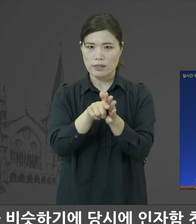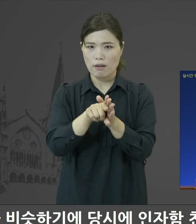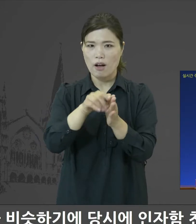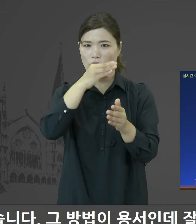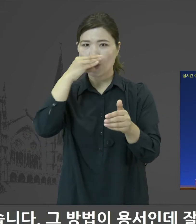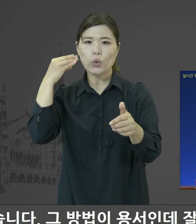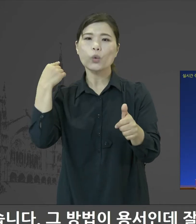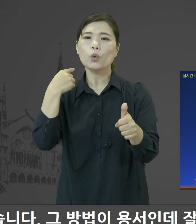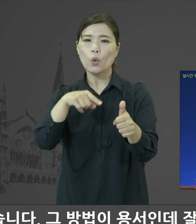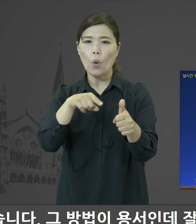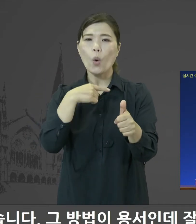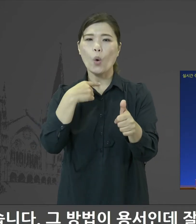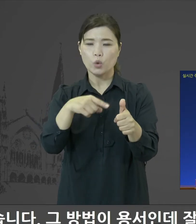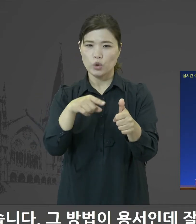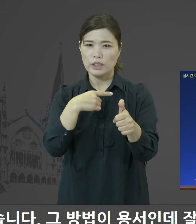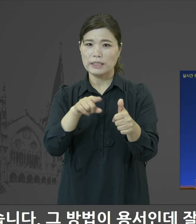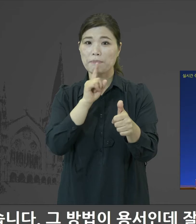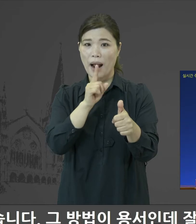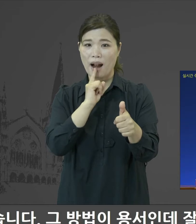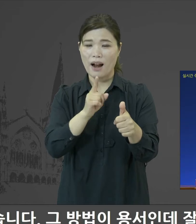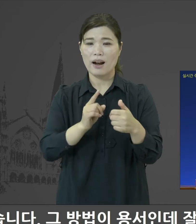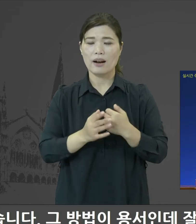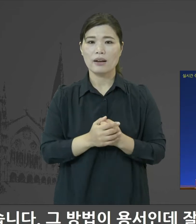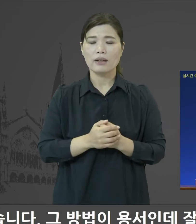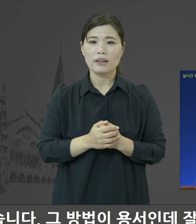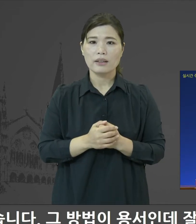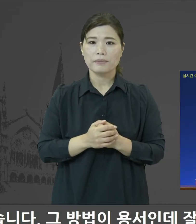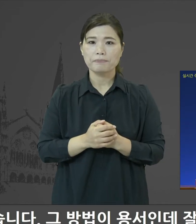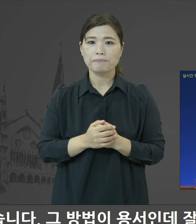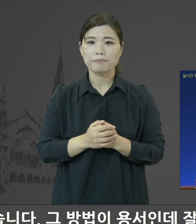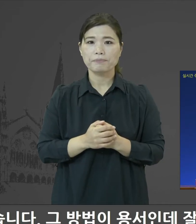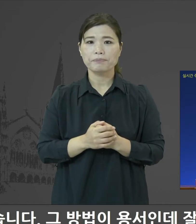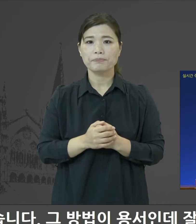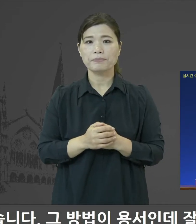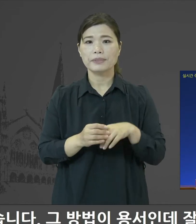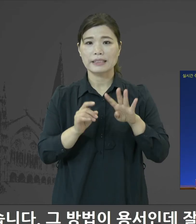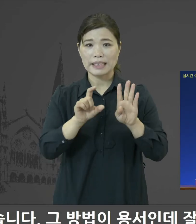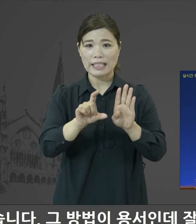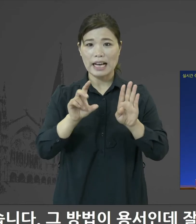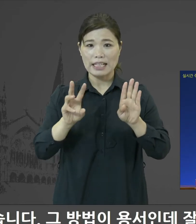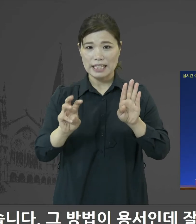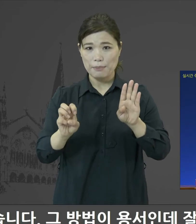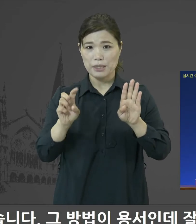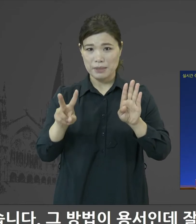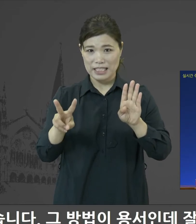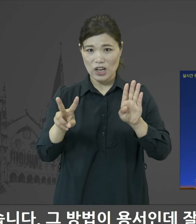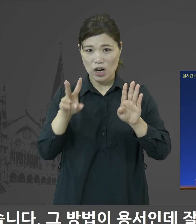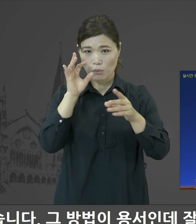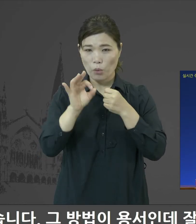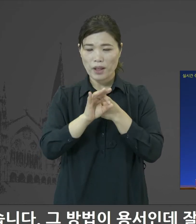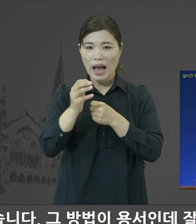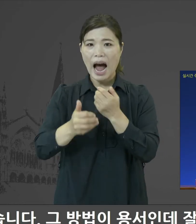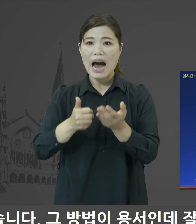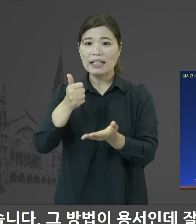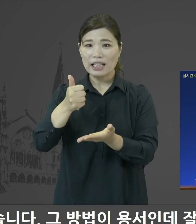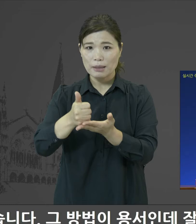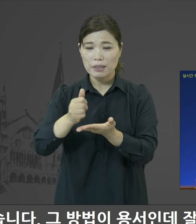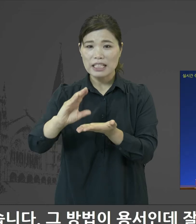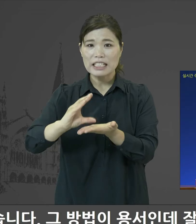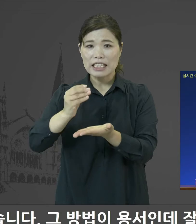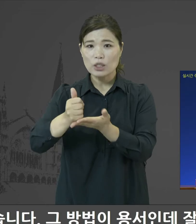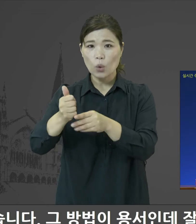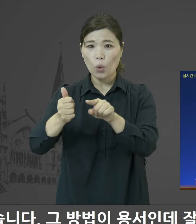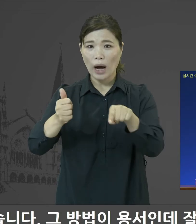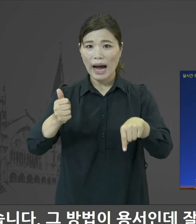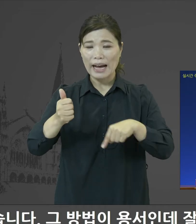하나를 덧붙였는데, 그게 32절 끝부분, 하나님이 그리스도